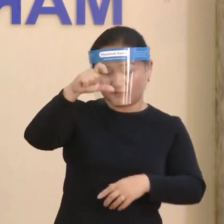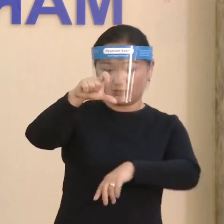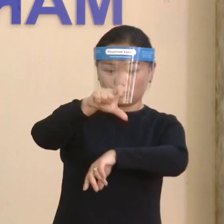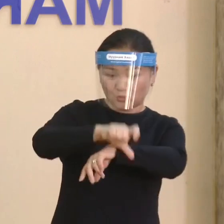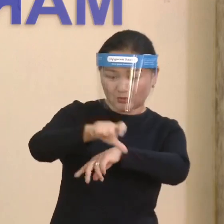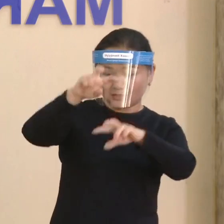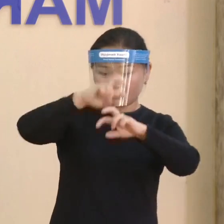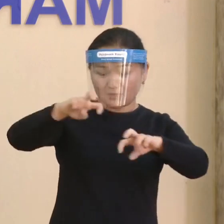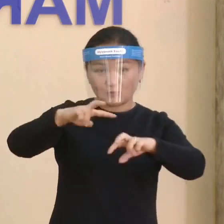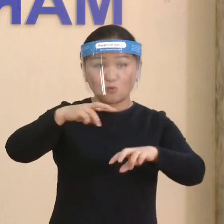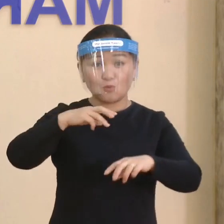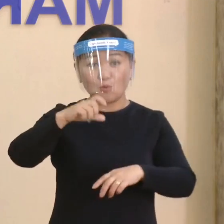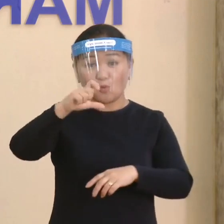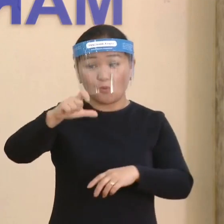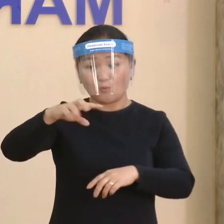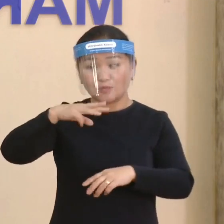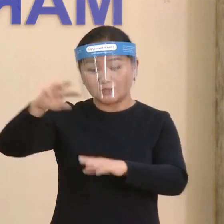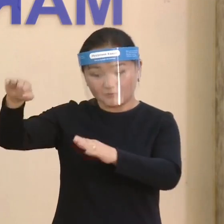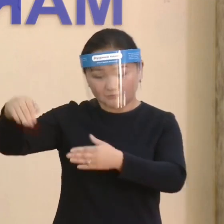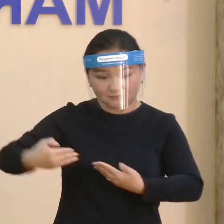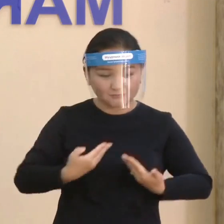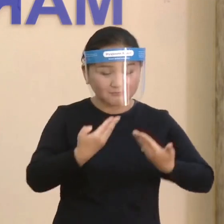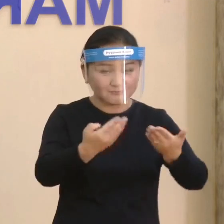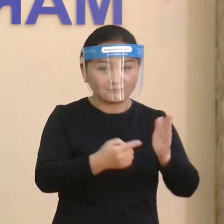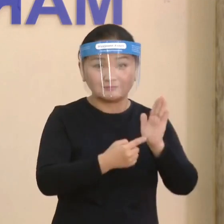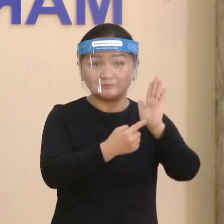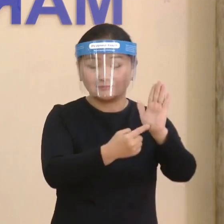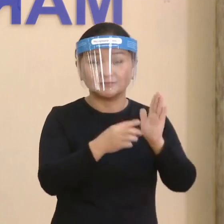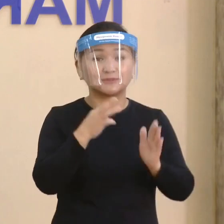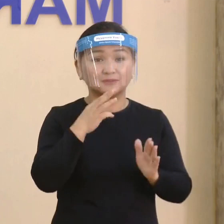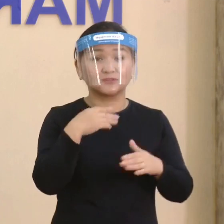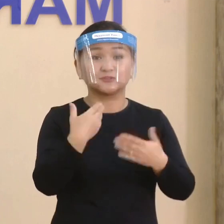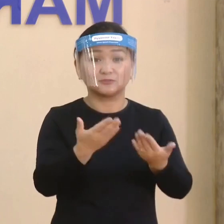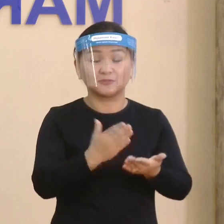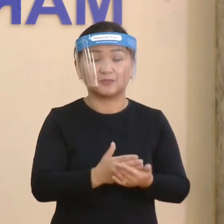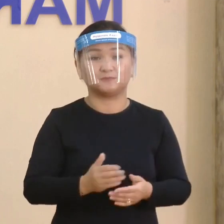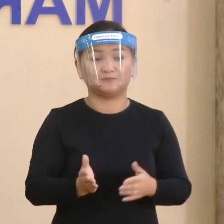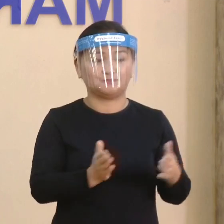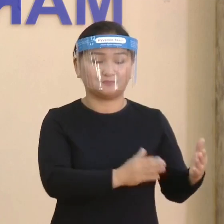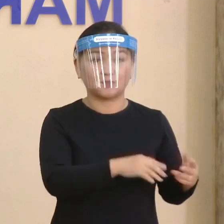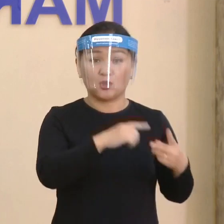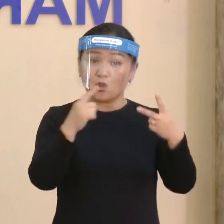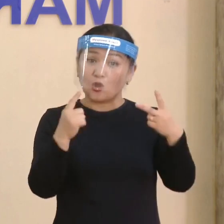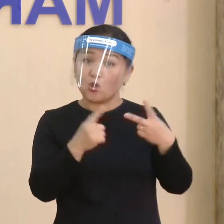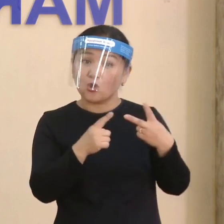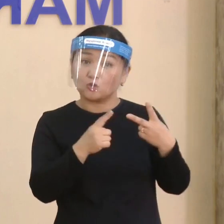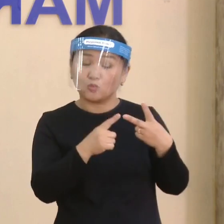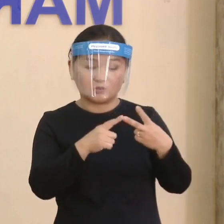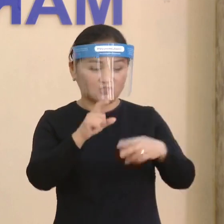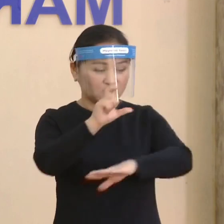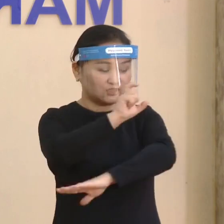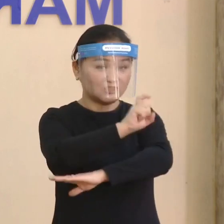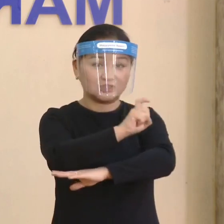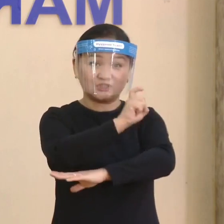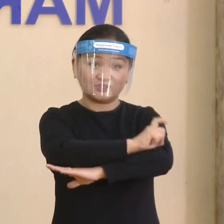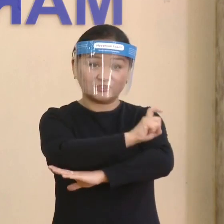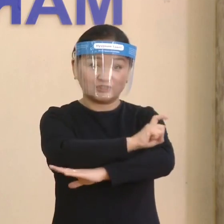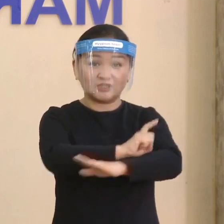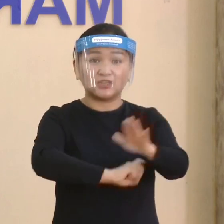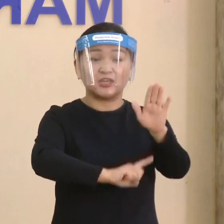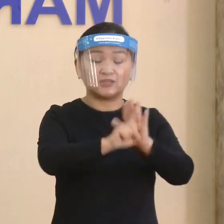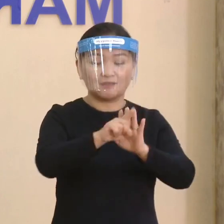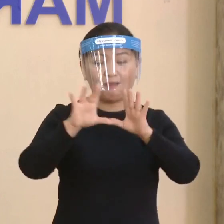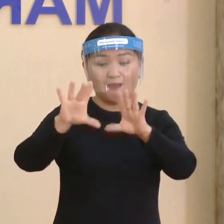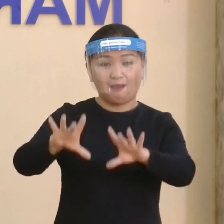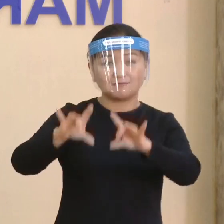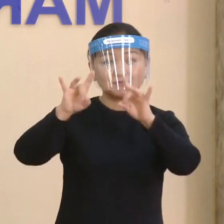одоо судлаачдын судалгаагаар байн одоо нотлогдож байна. За 2-дугаарт нь хичээл эхлэхийн өмнө Австрали болон Их Британий